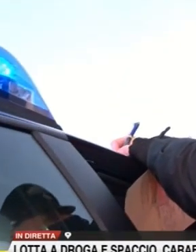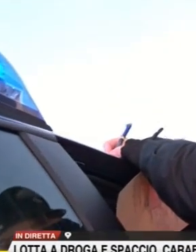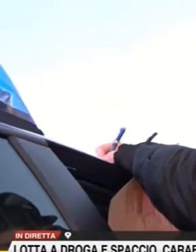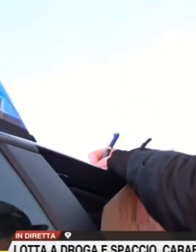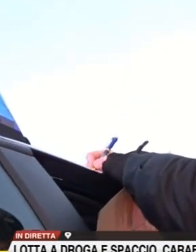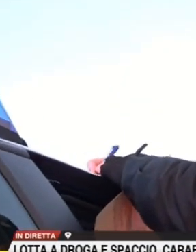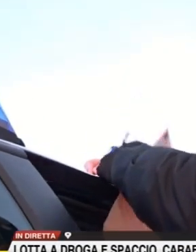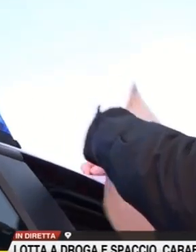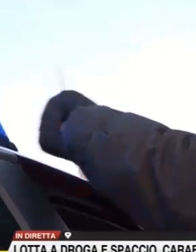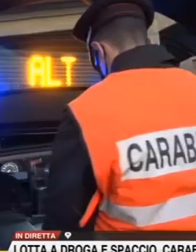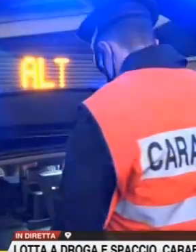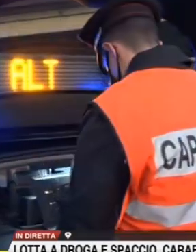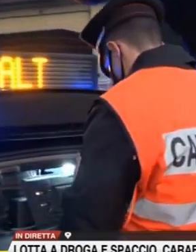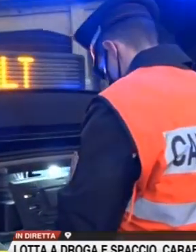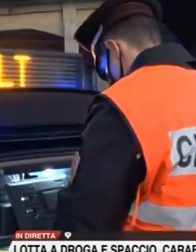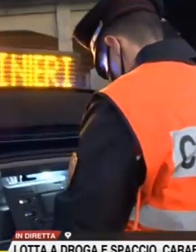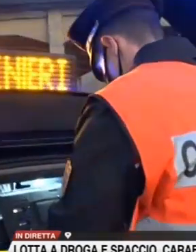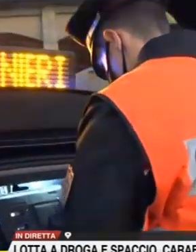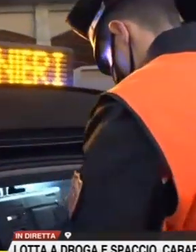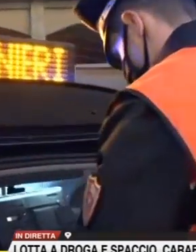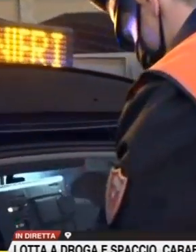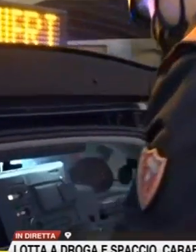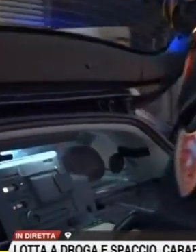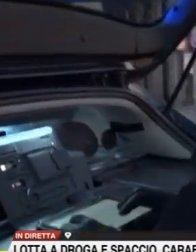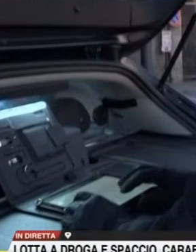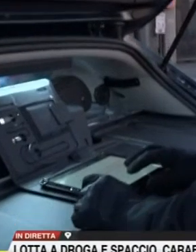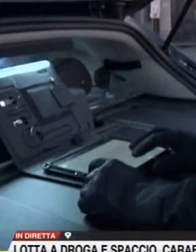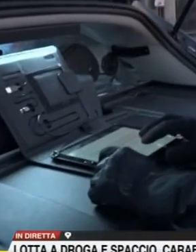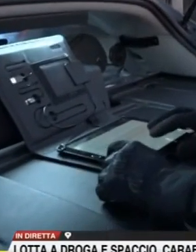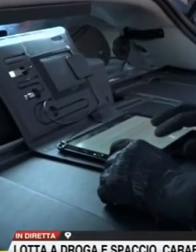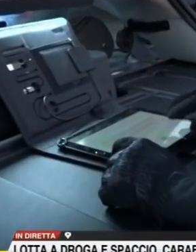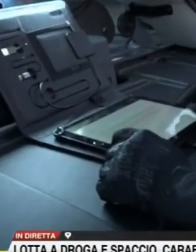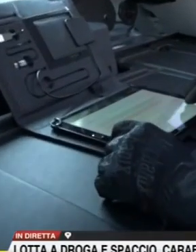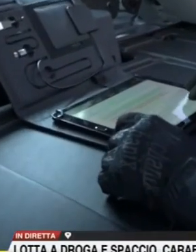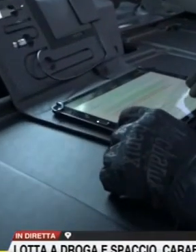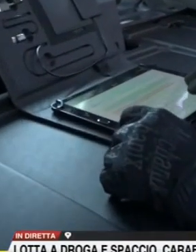diceva il direttore. Importante l'attività di contrasto e quella la svolgiamo tutti i giorni